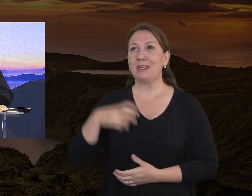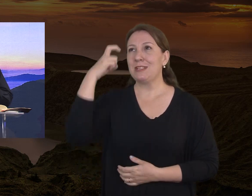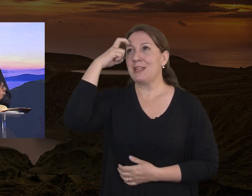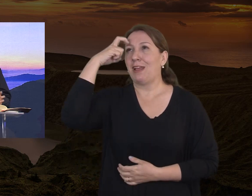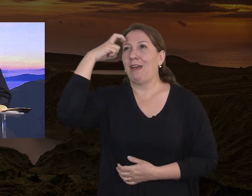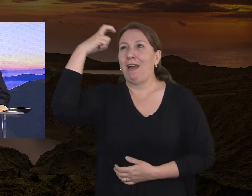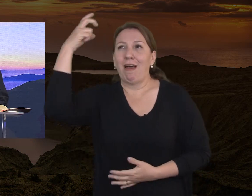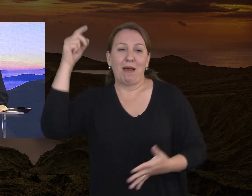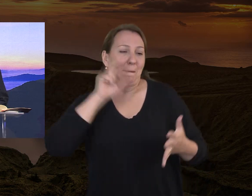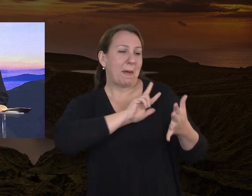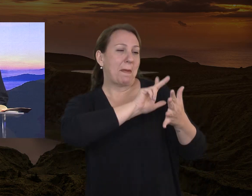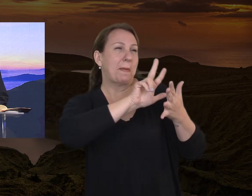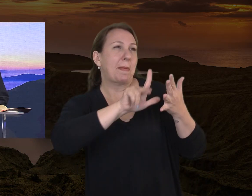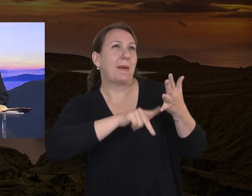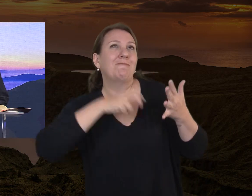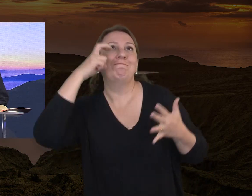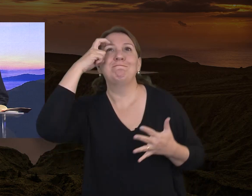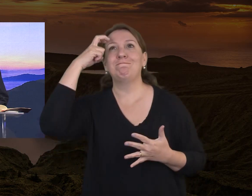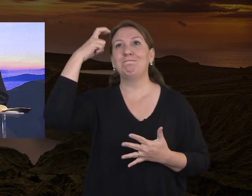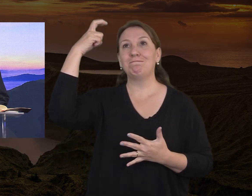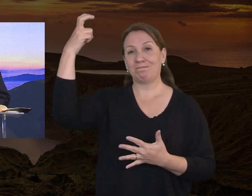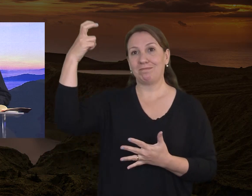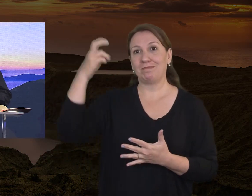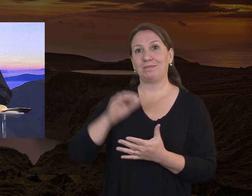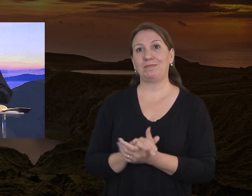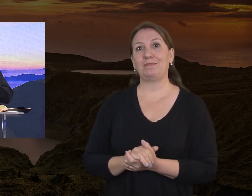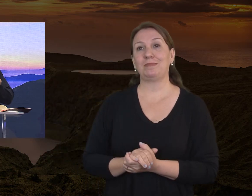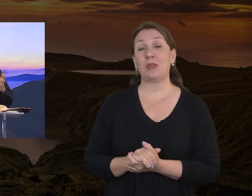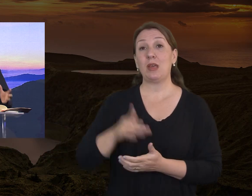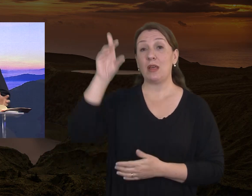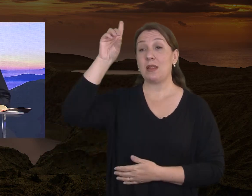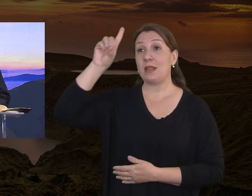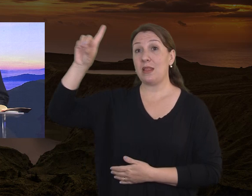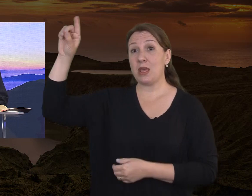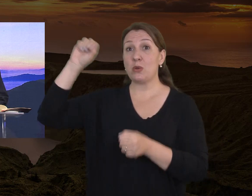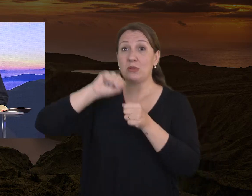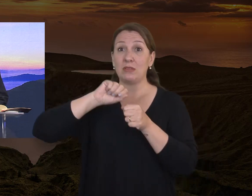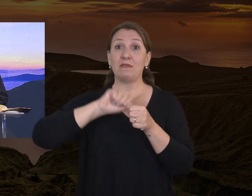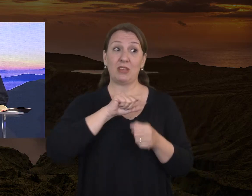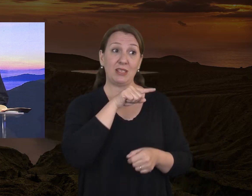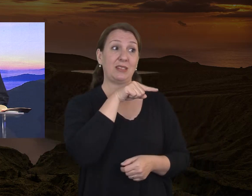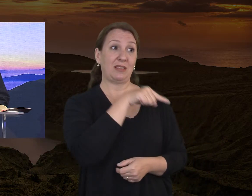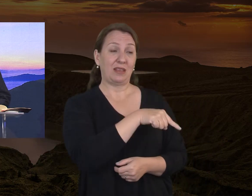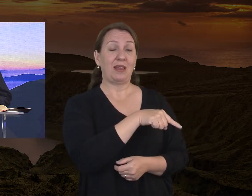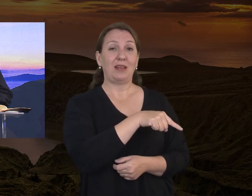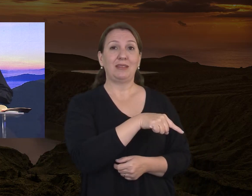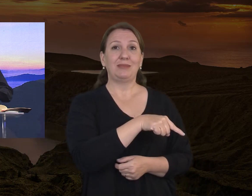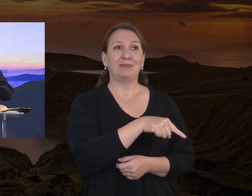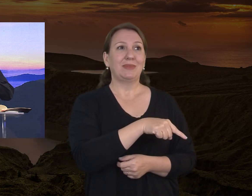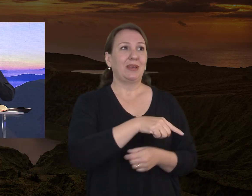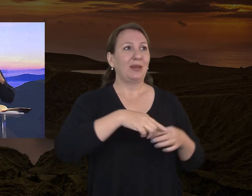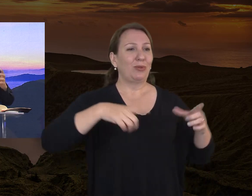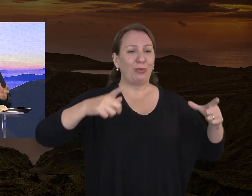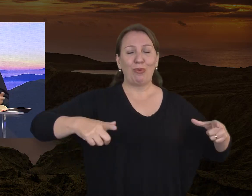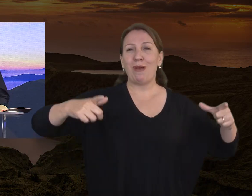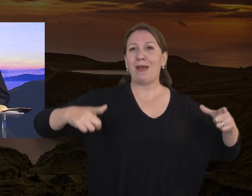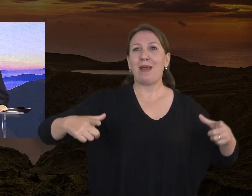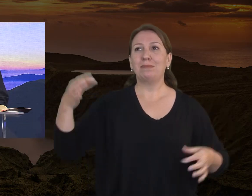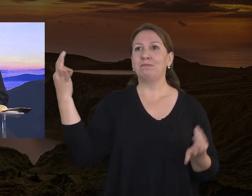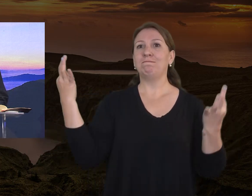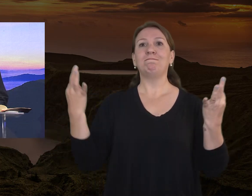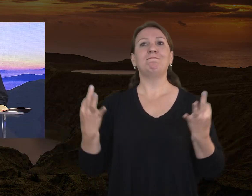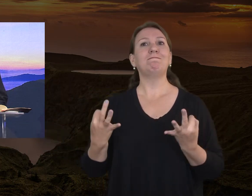de sabedoria. Ele já foi criado no ambiente para um príncipe, foi criado no ambiente para receber um